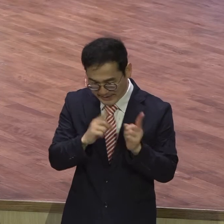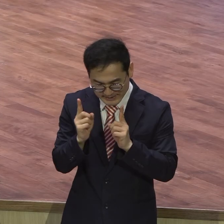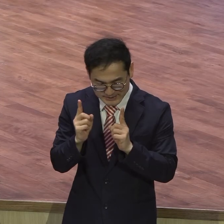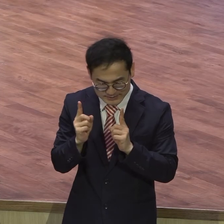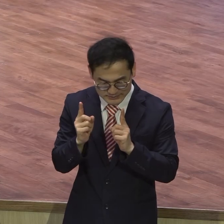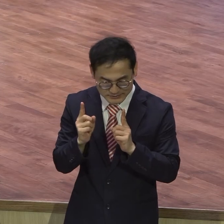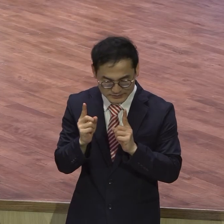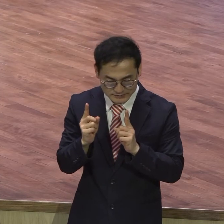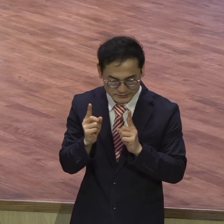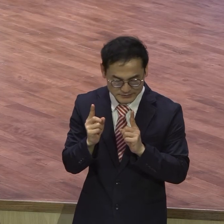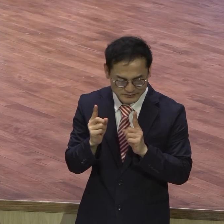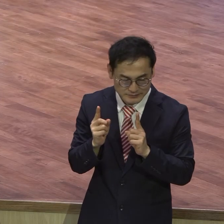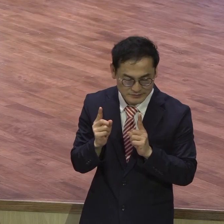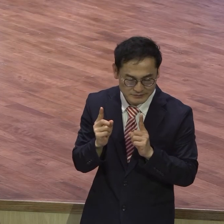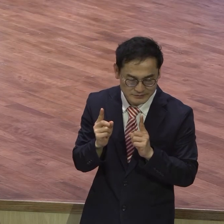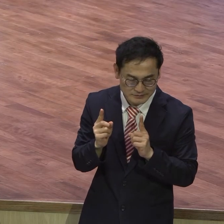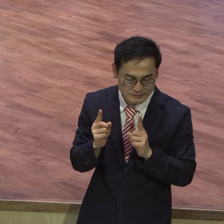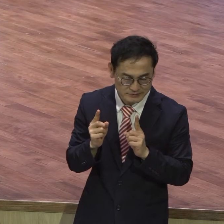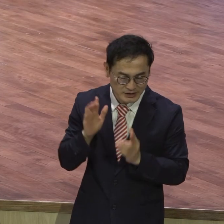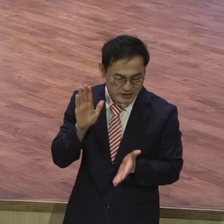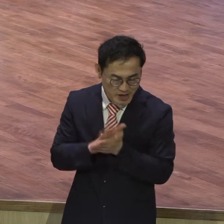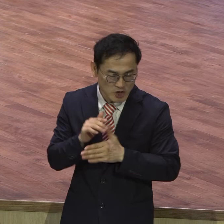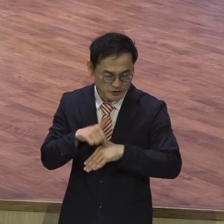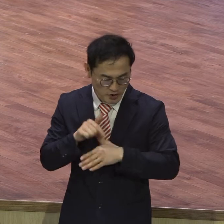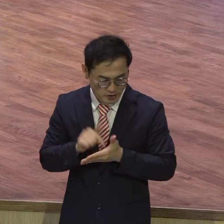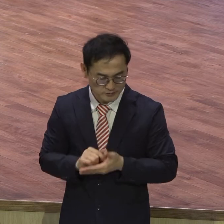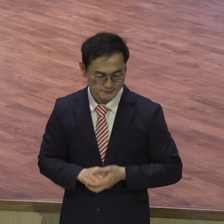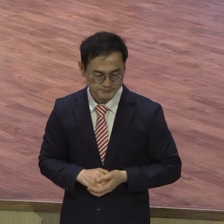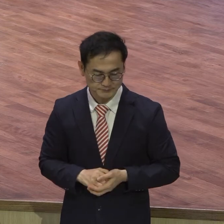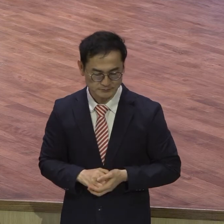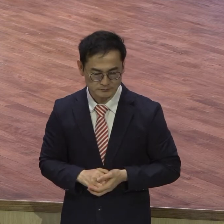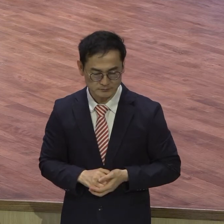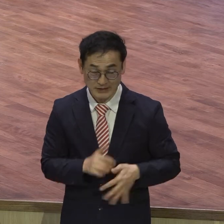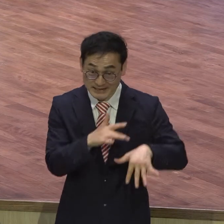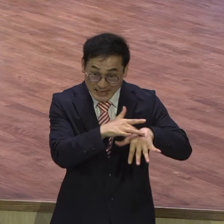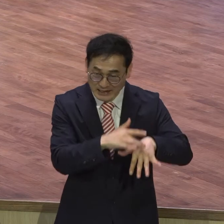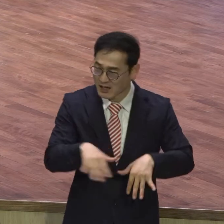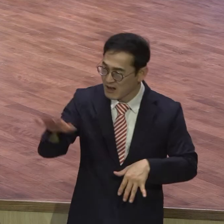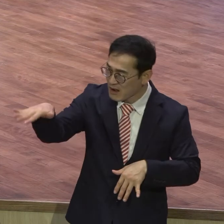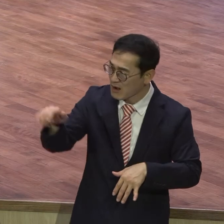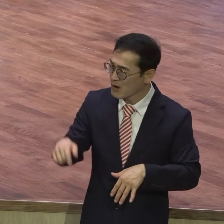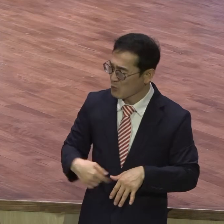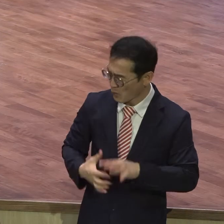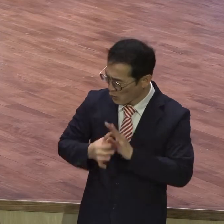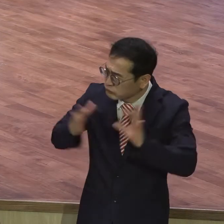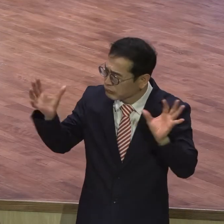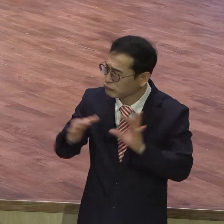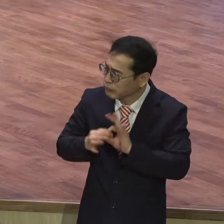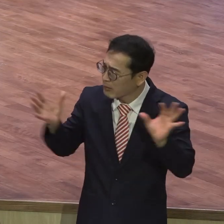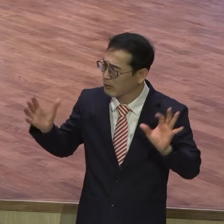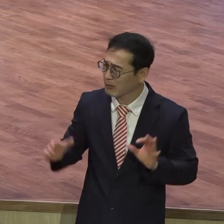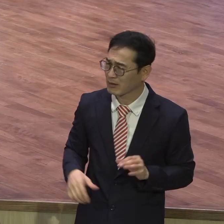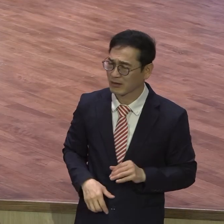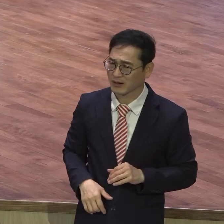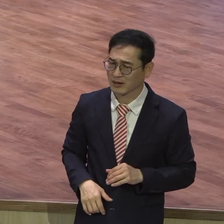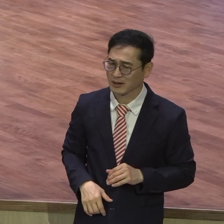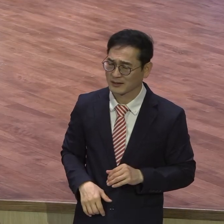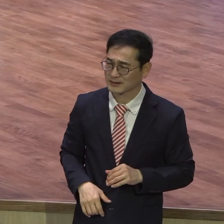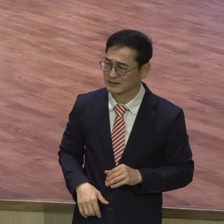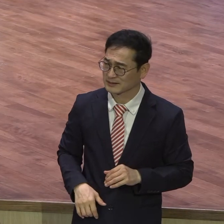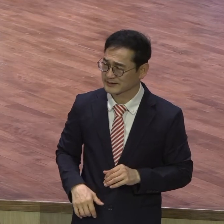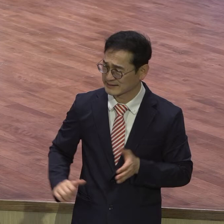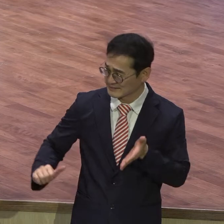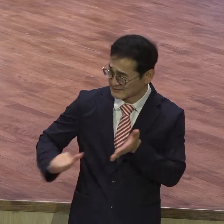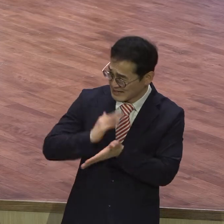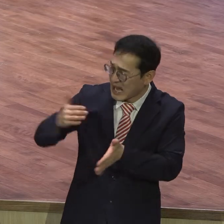소리질려되 하나님의 아들이여 우리가 당신과 무슨 상관이 있나이까 때가 이르기 전에 우리를 괴롭게 하려고 여기